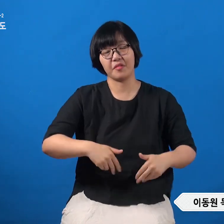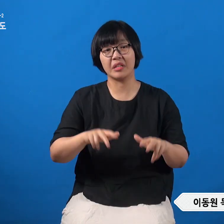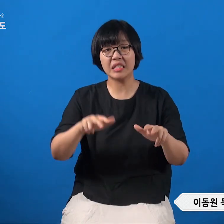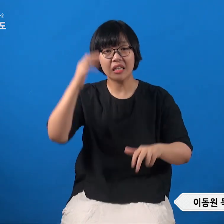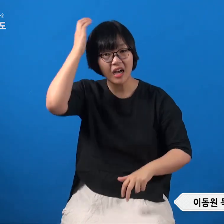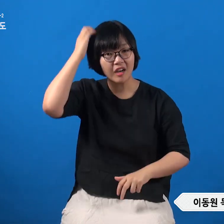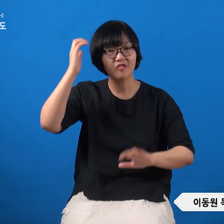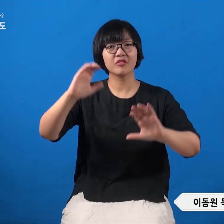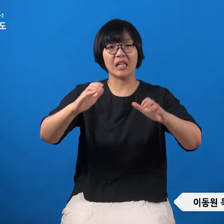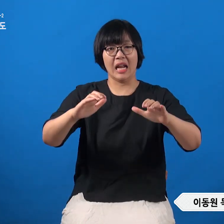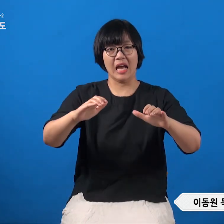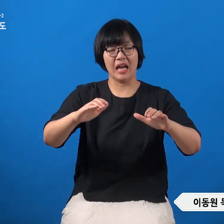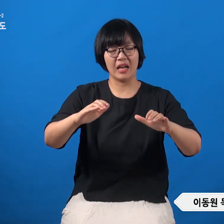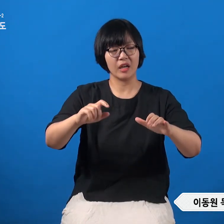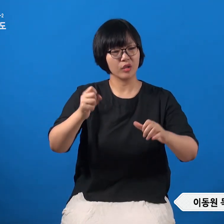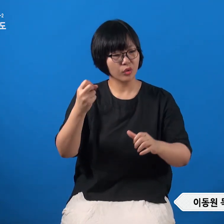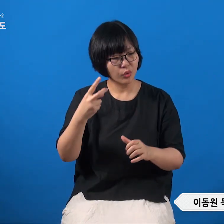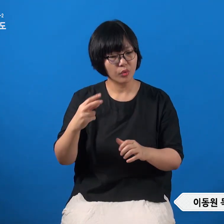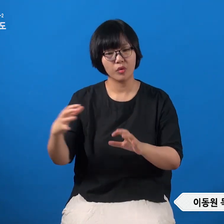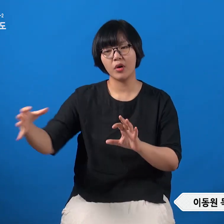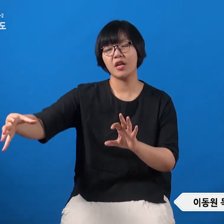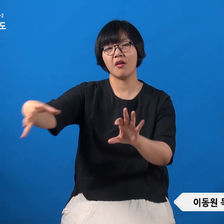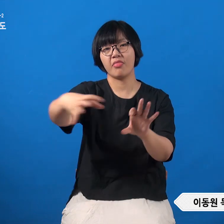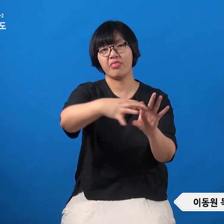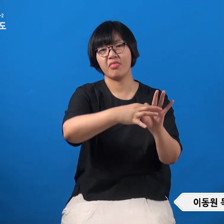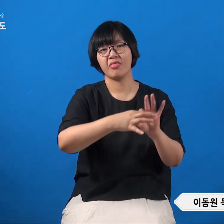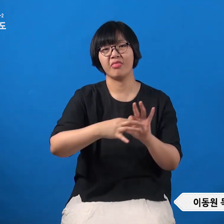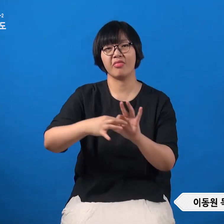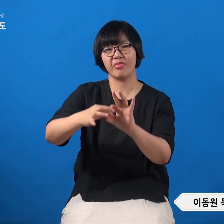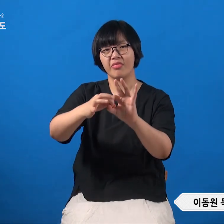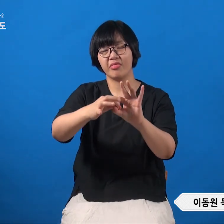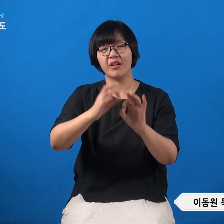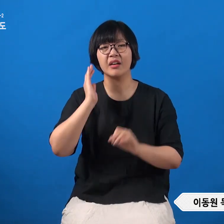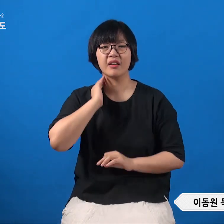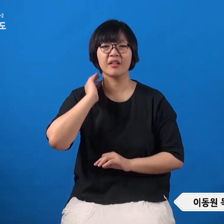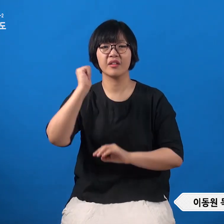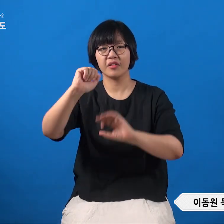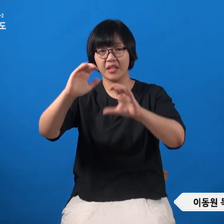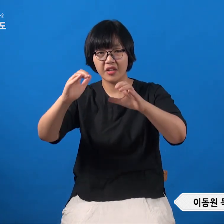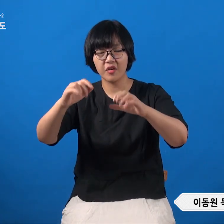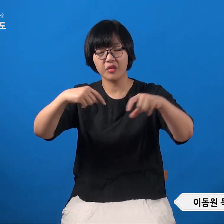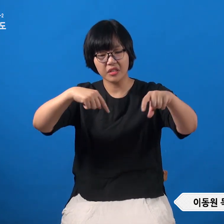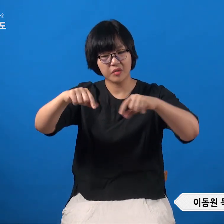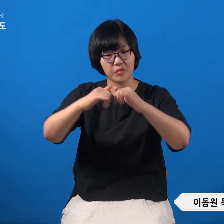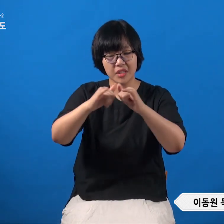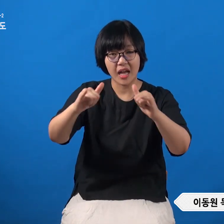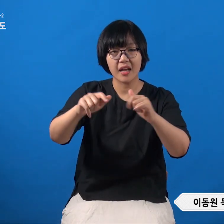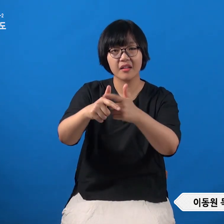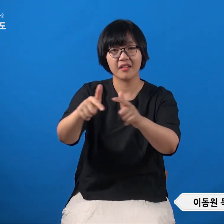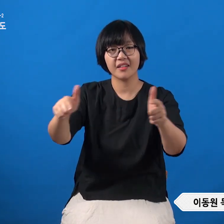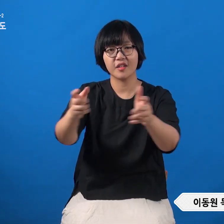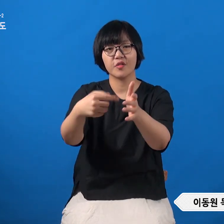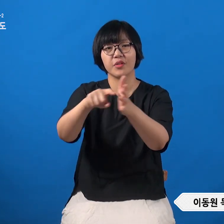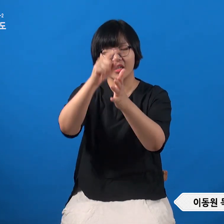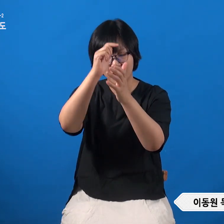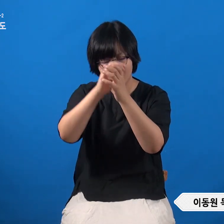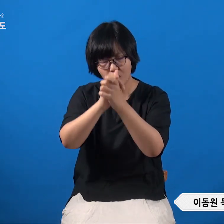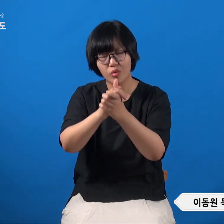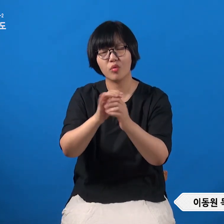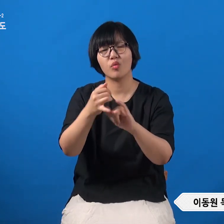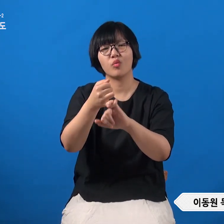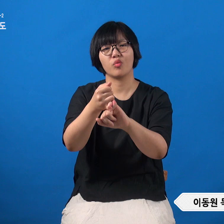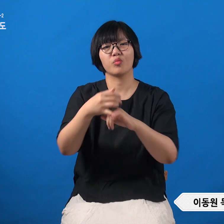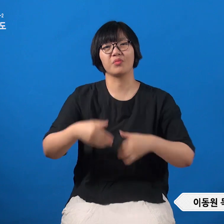상황에서 연관된 지도자들을 위한 이 기도는 우리에게 얼마나 필요하고 얼마나 절실한 것입니까? 저는